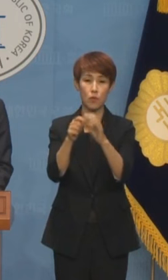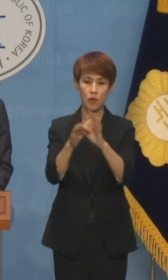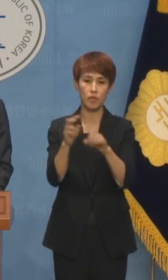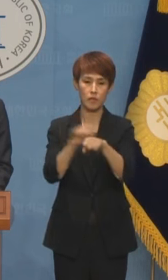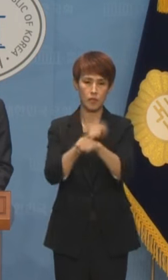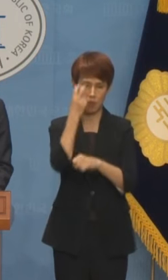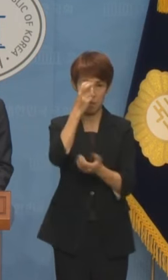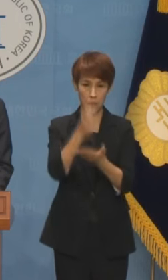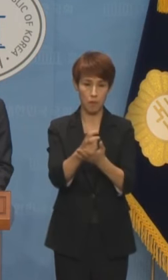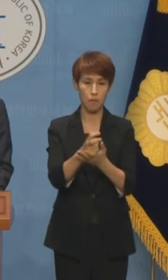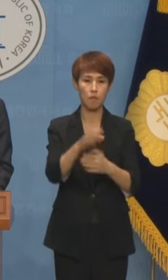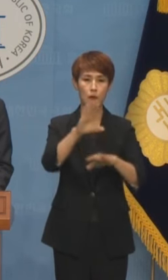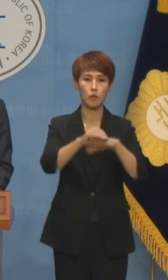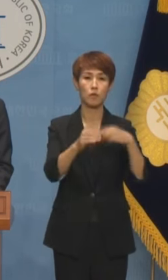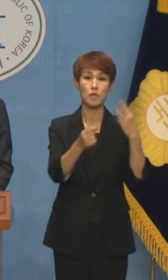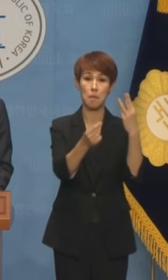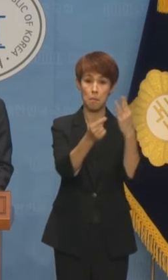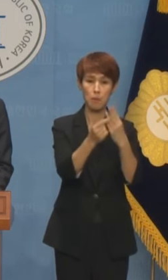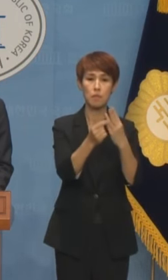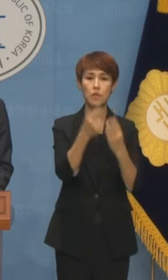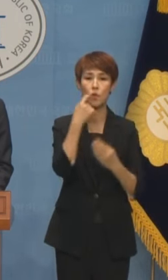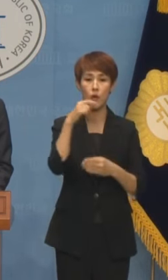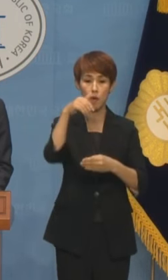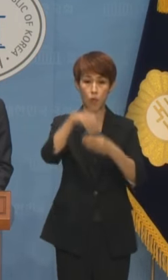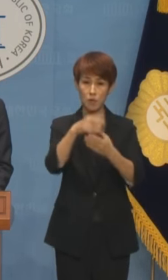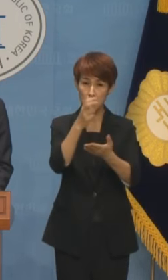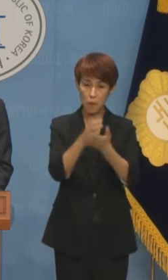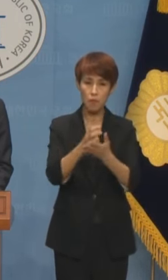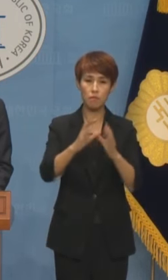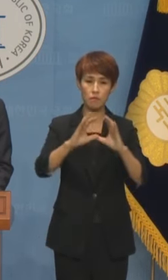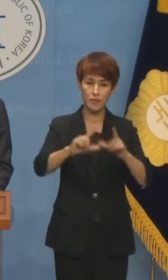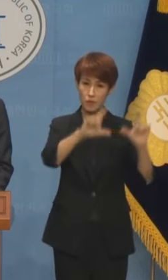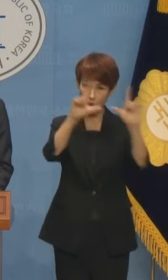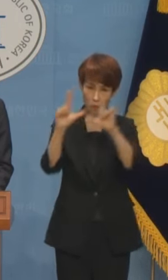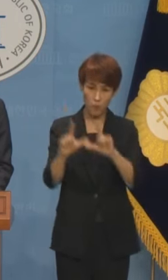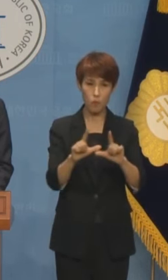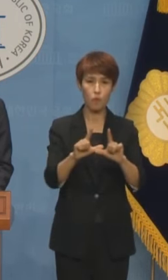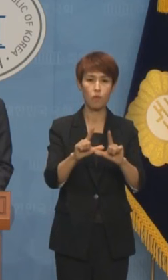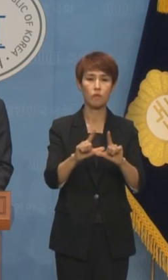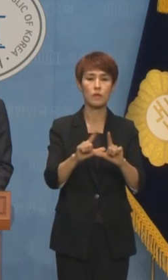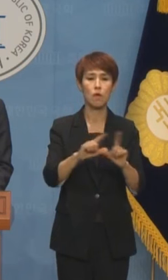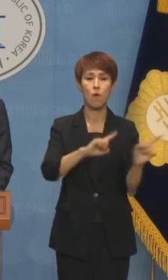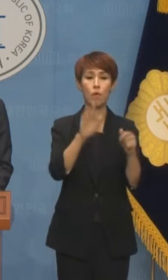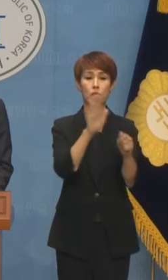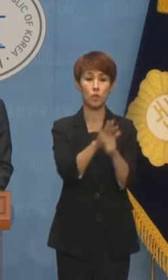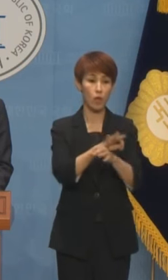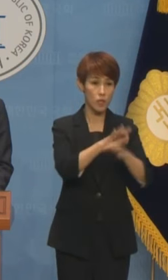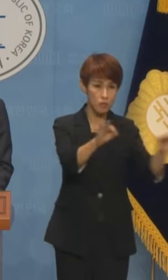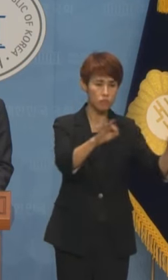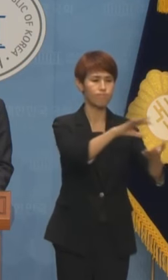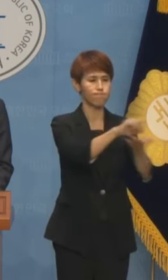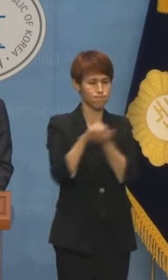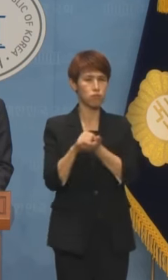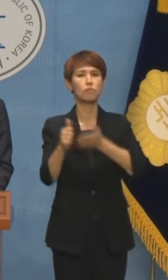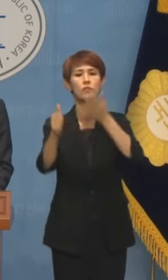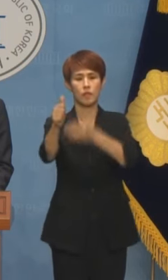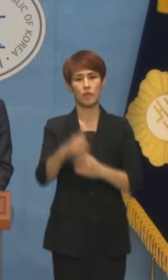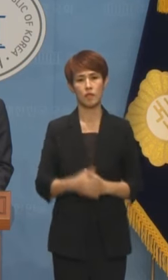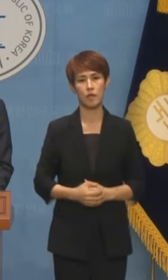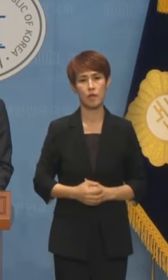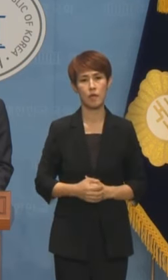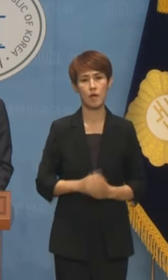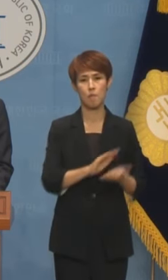방송 3법, 노란봉투법, 민생회복지원금 등도 흔쾌히 수용해 변화